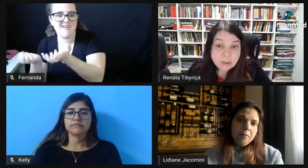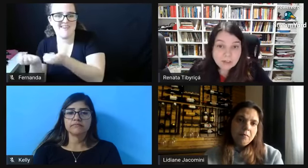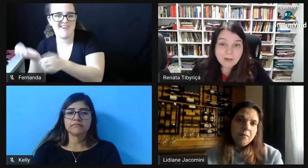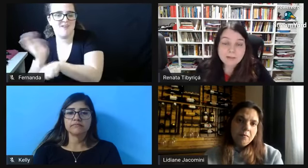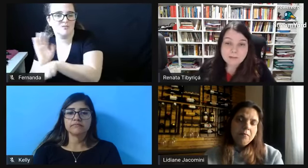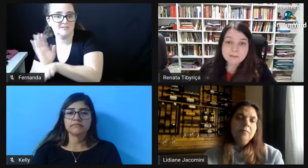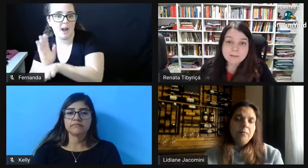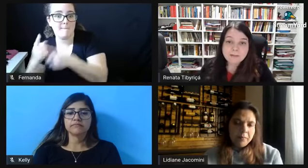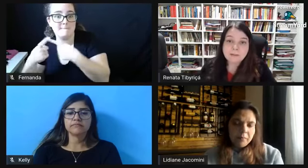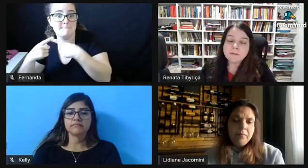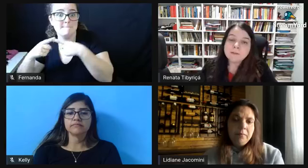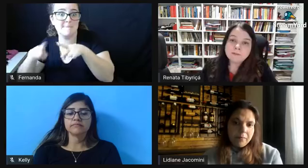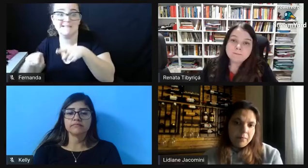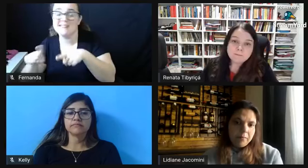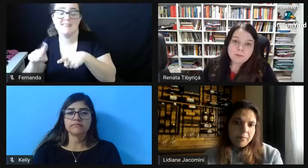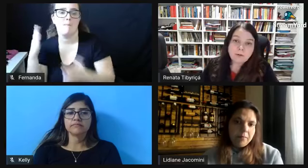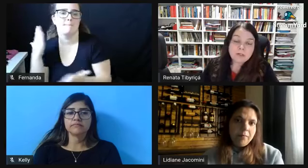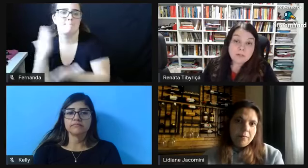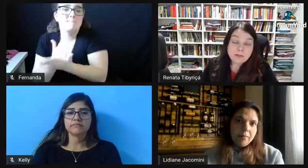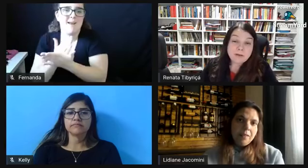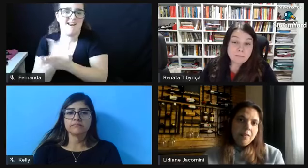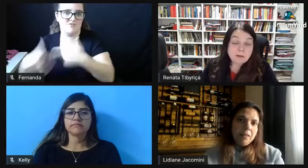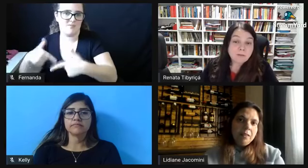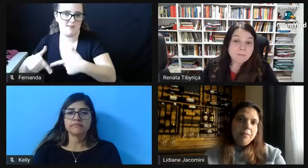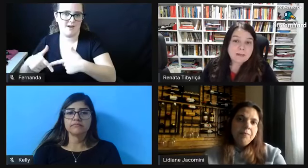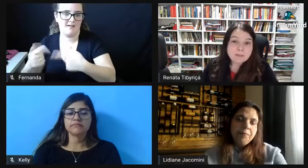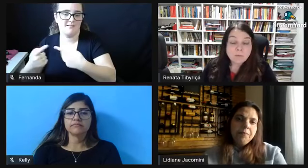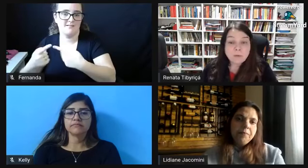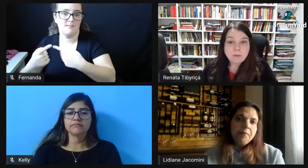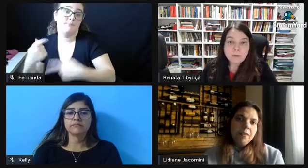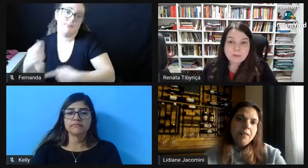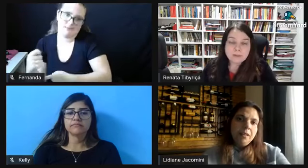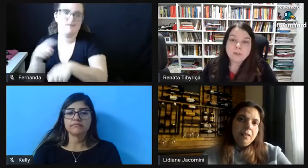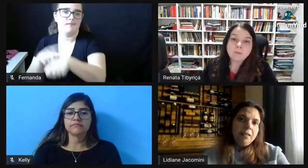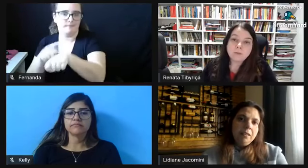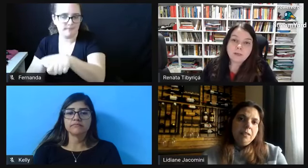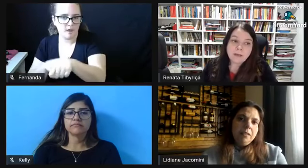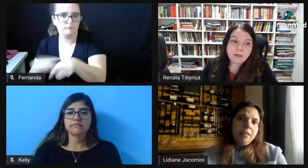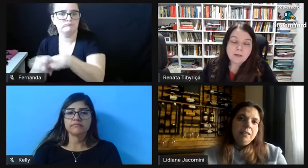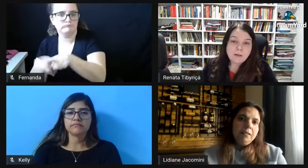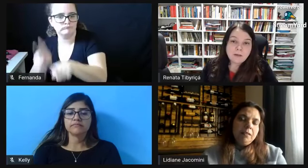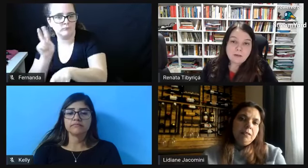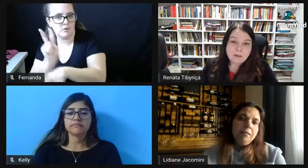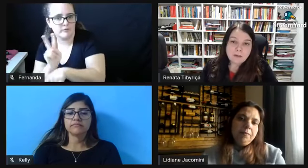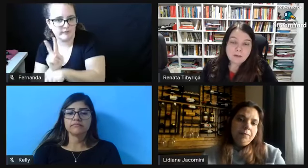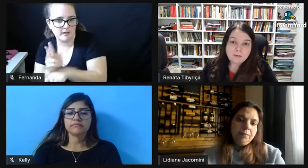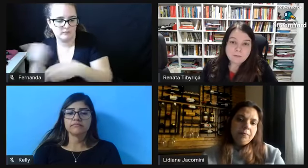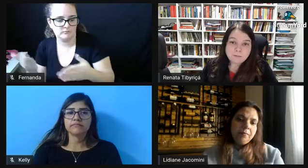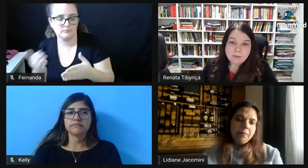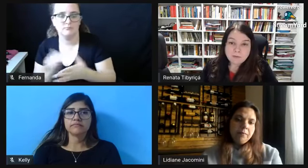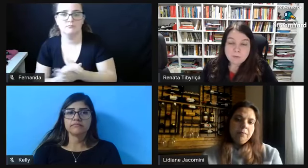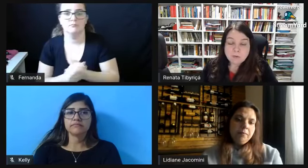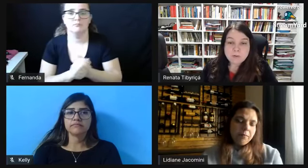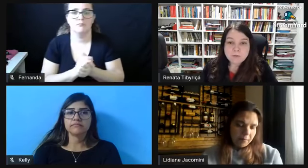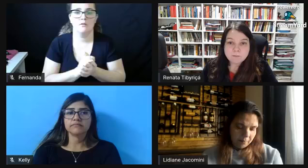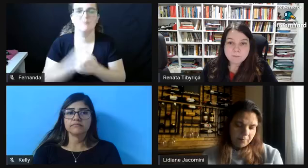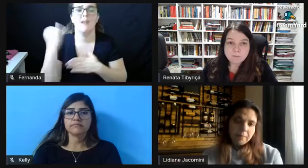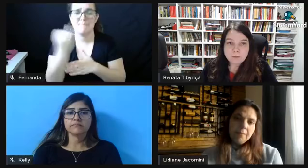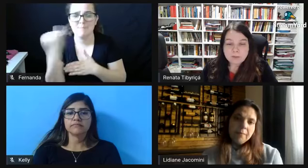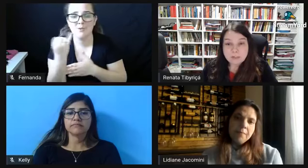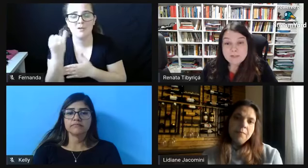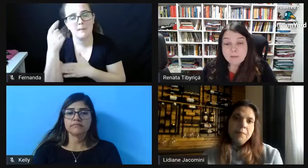poder se dedicar à criança, né? Então, acho que isso é uma questão muito importante, porque as